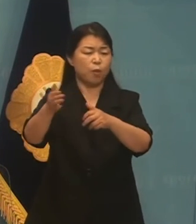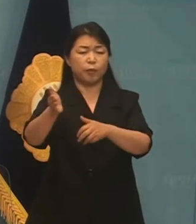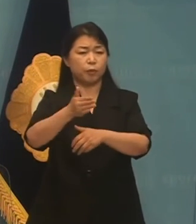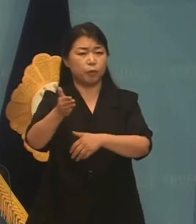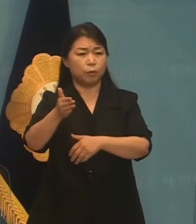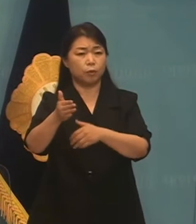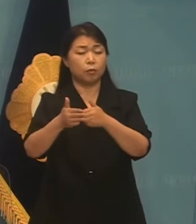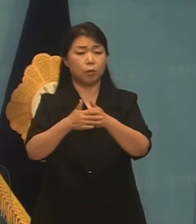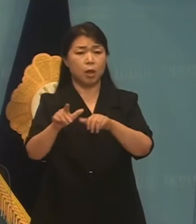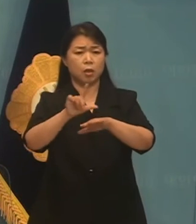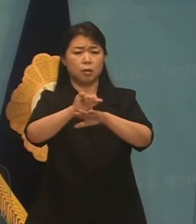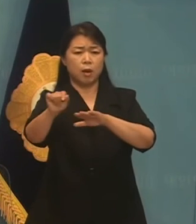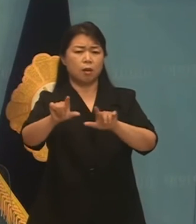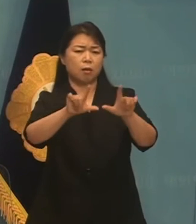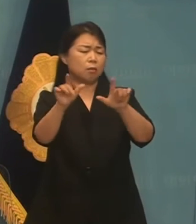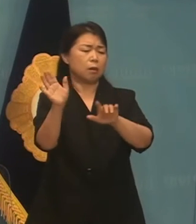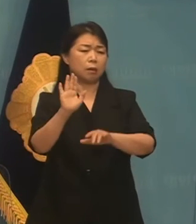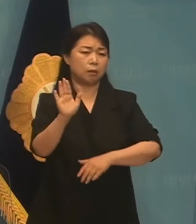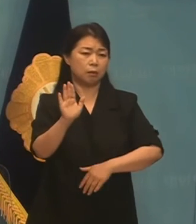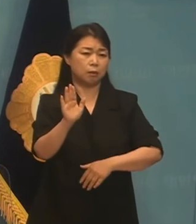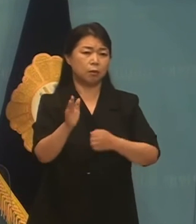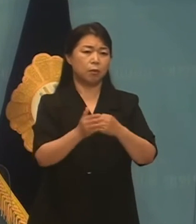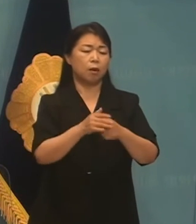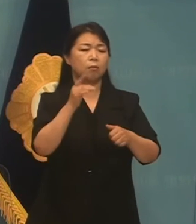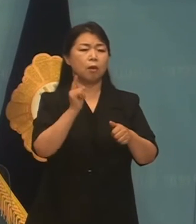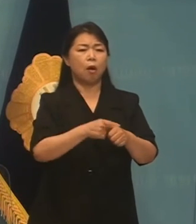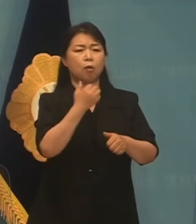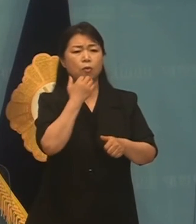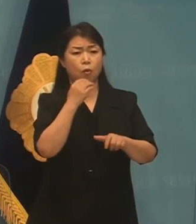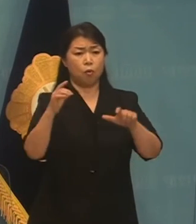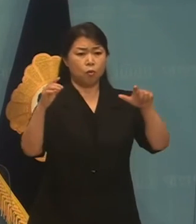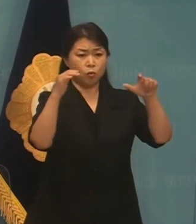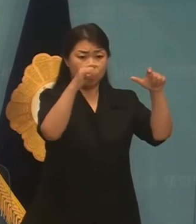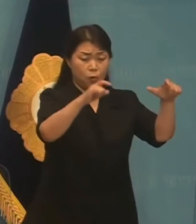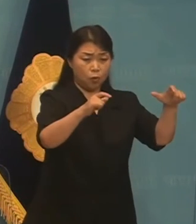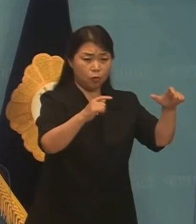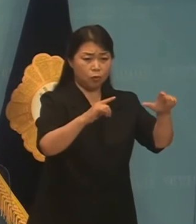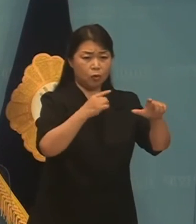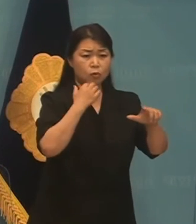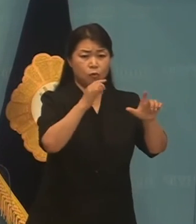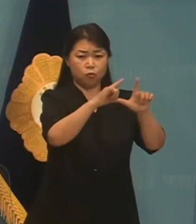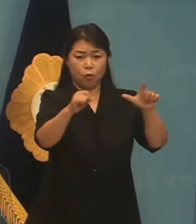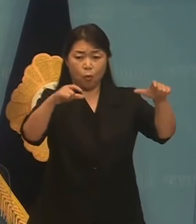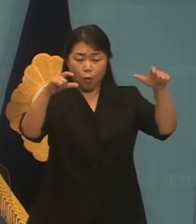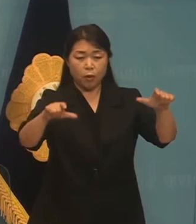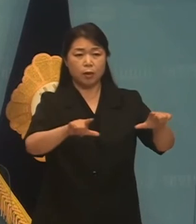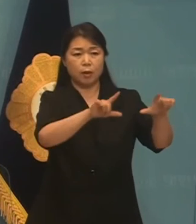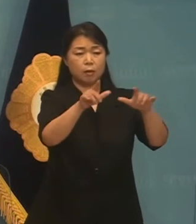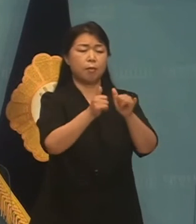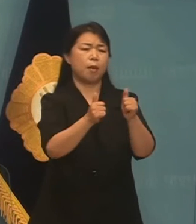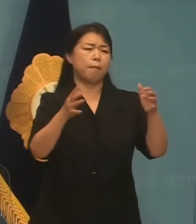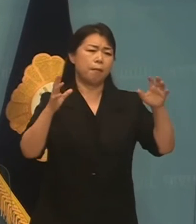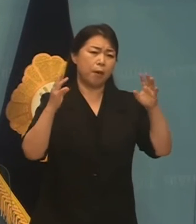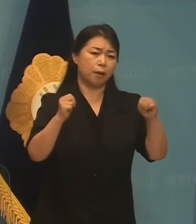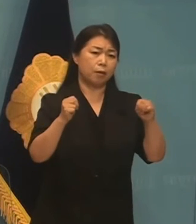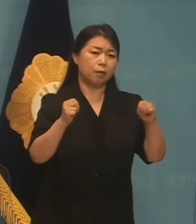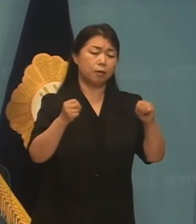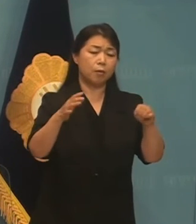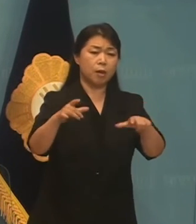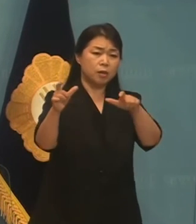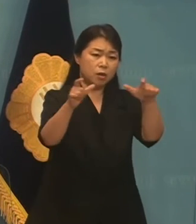없어 지방에서 살지 않고 서울이나 수도권에 머물려는 사람들이 많은데